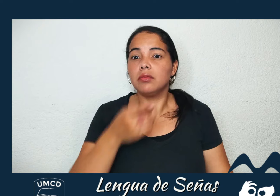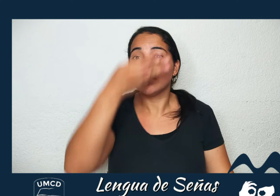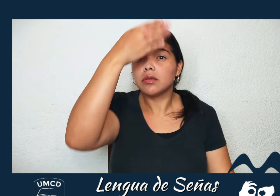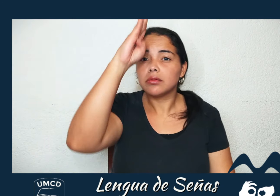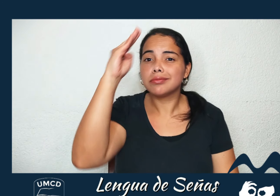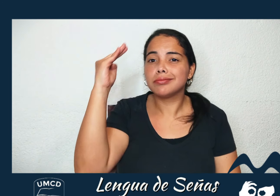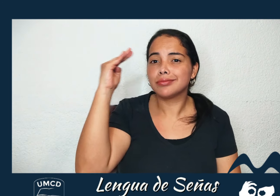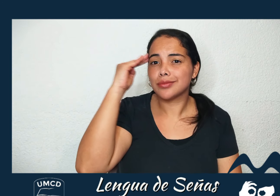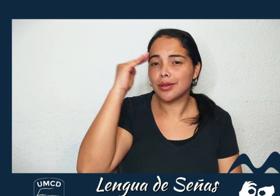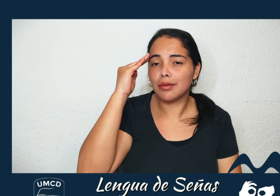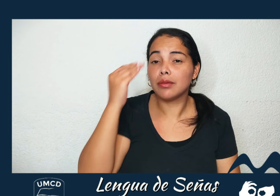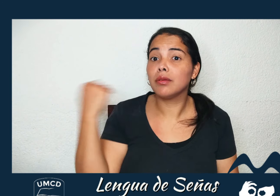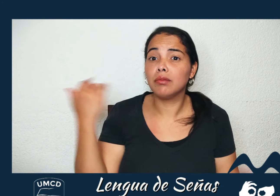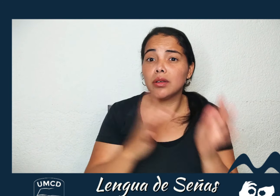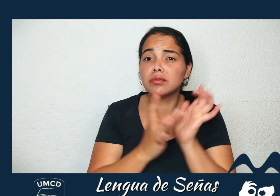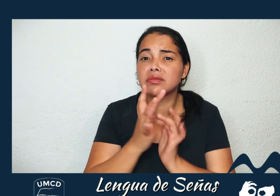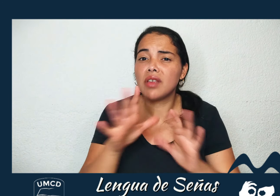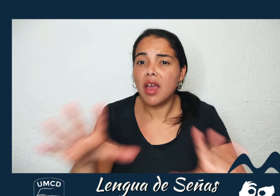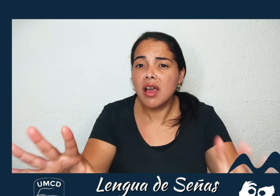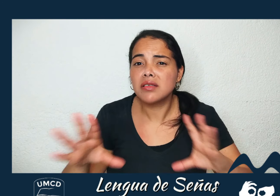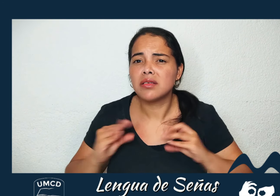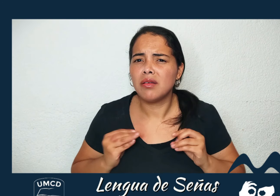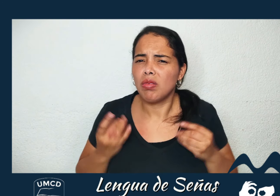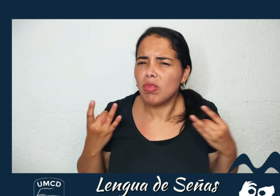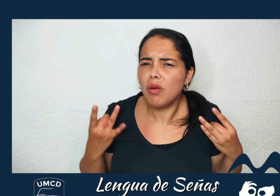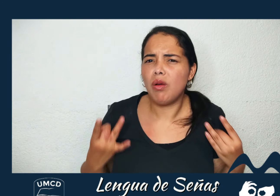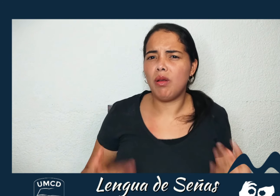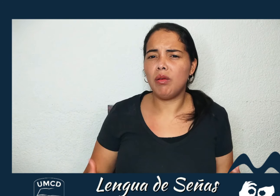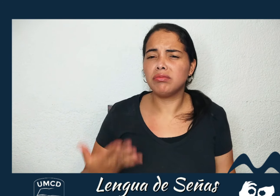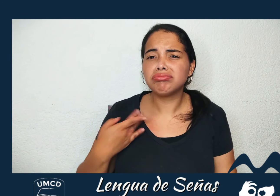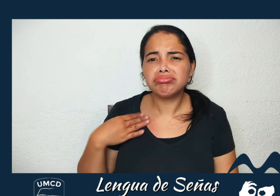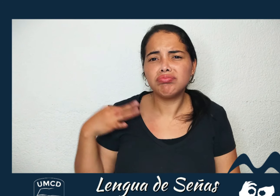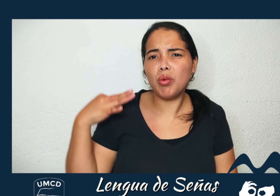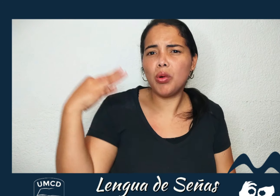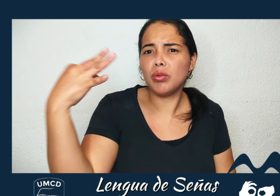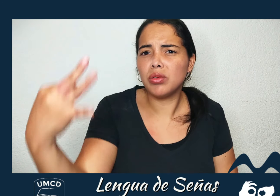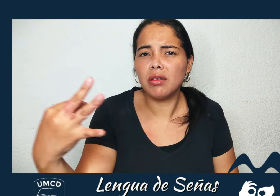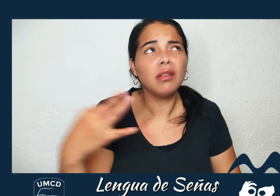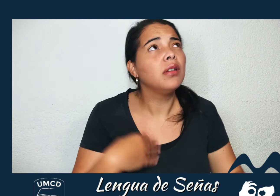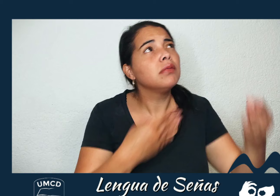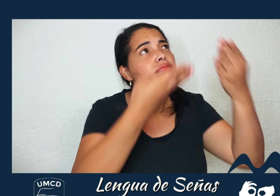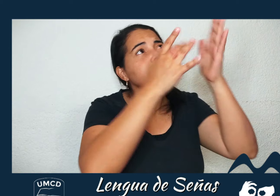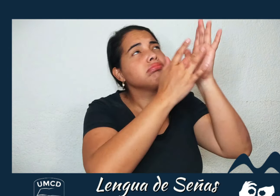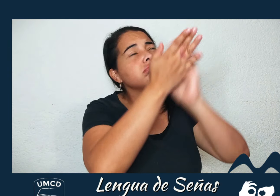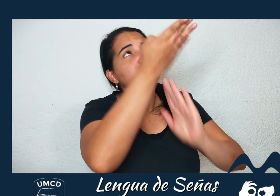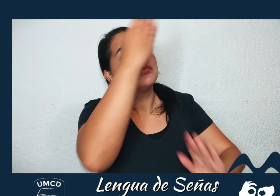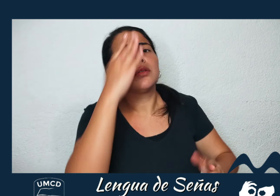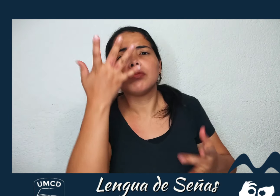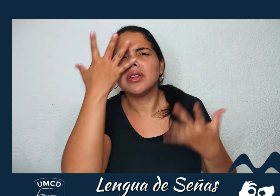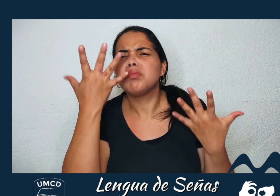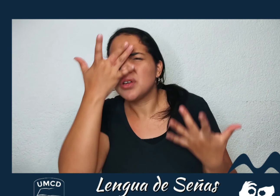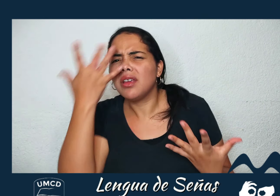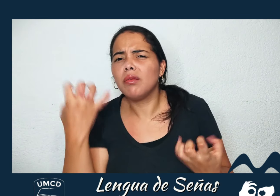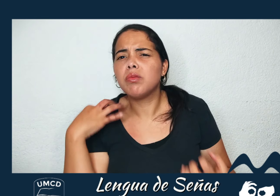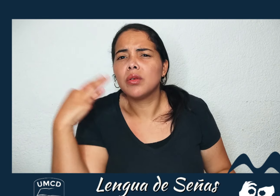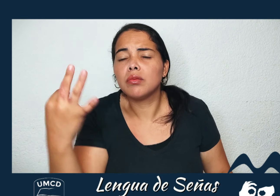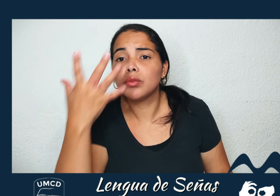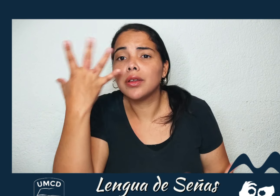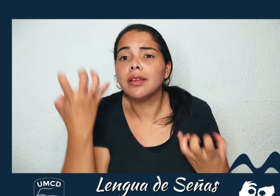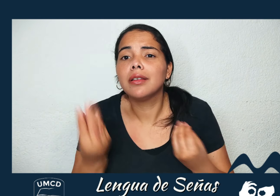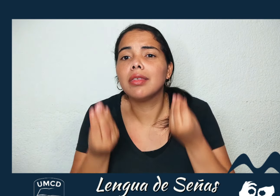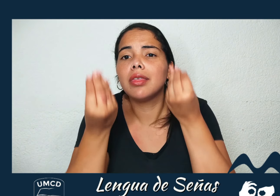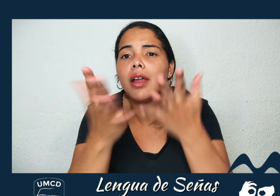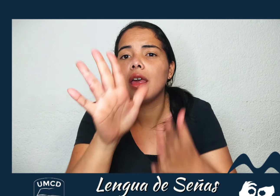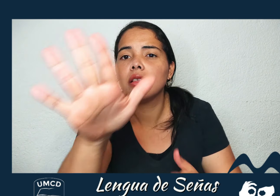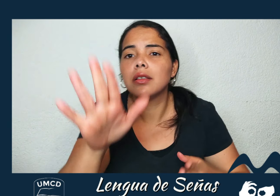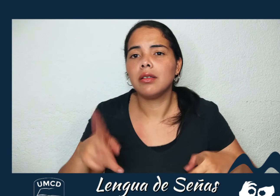que yo pueda ser perdonado. Él quiso entregar su vida para darme a mí la oportunidad de salvación y